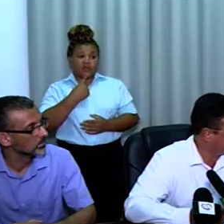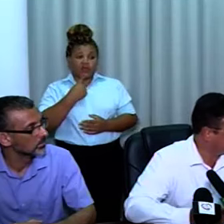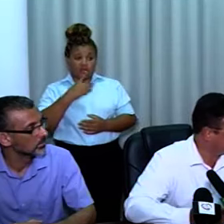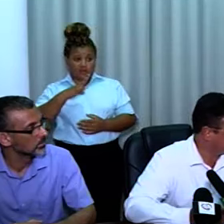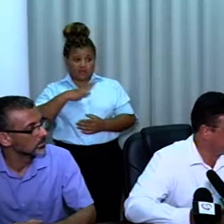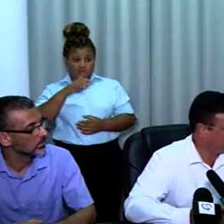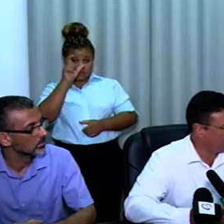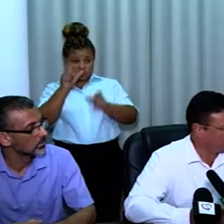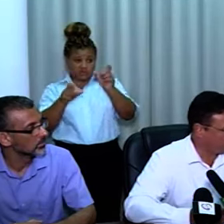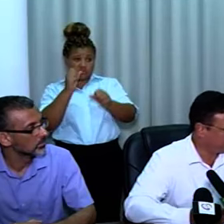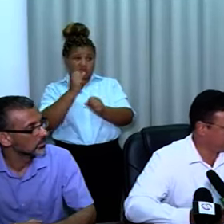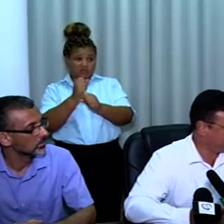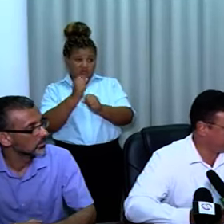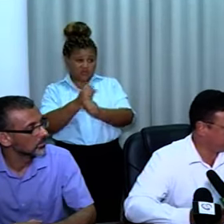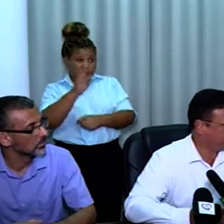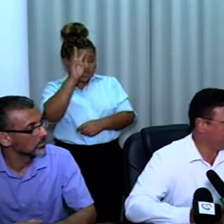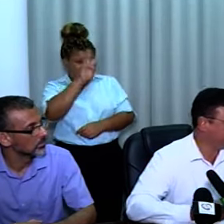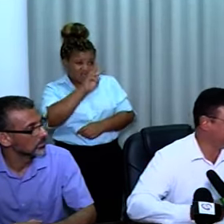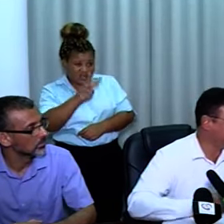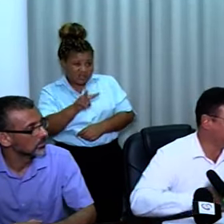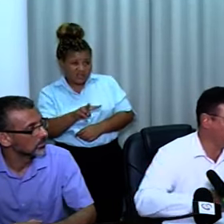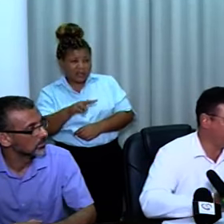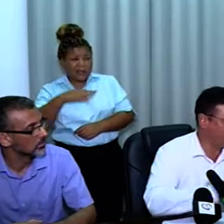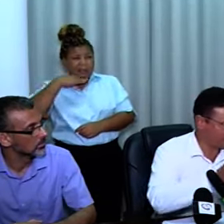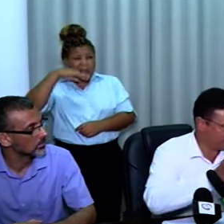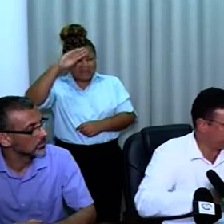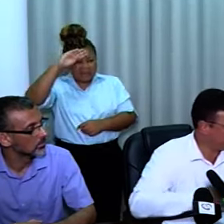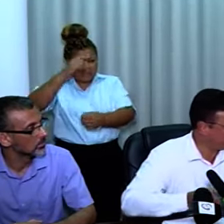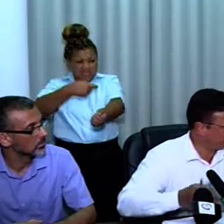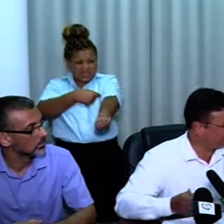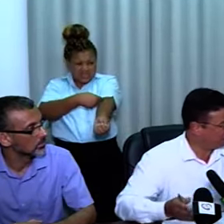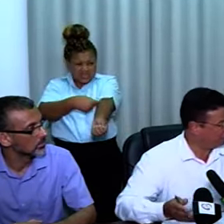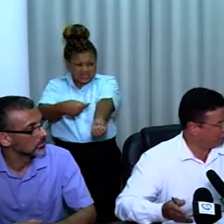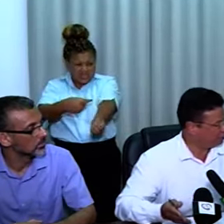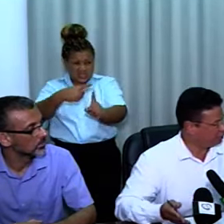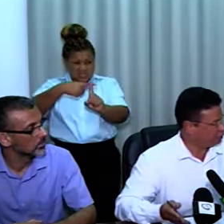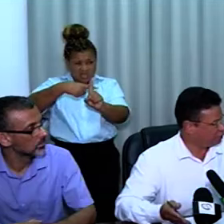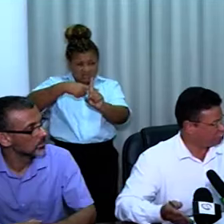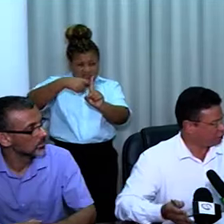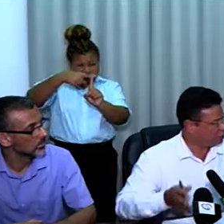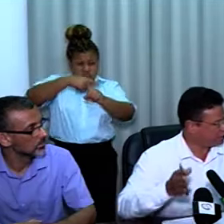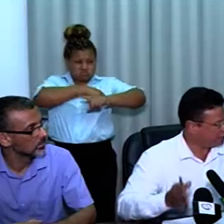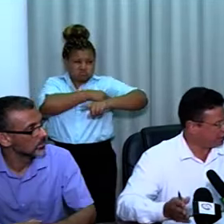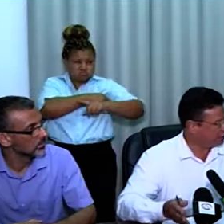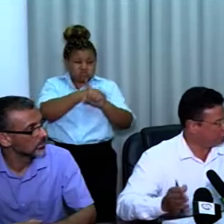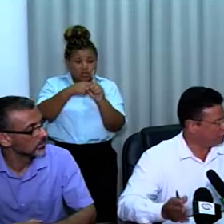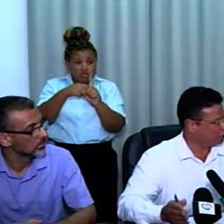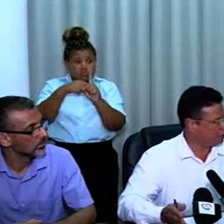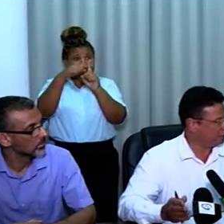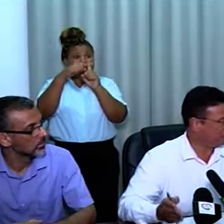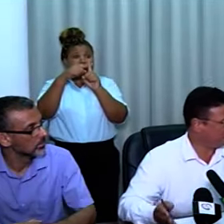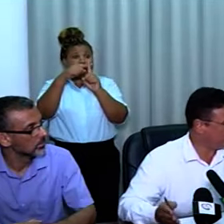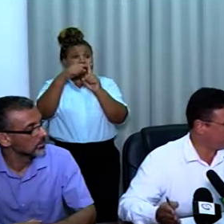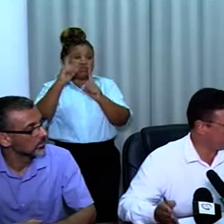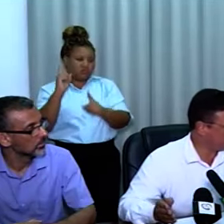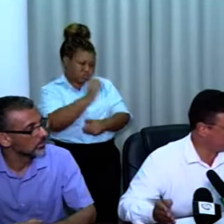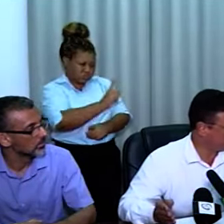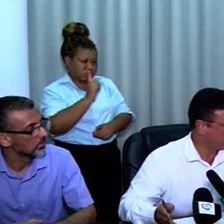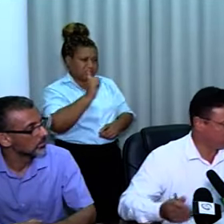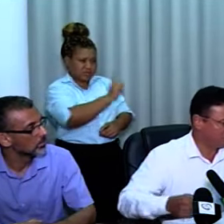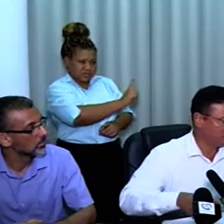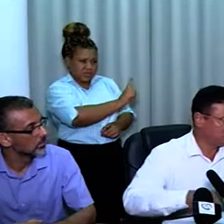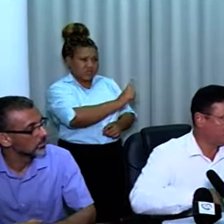mon. Quarantine le temps ou d'une facilité ferme pour ça dit mon rester là avec un moniteur, il n'a pas de abus du